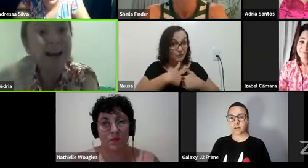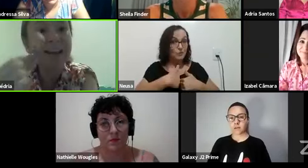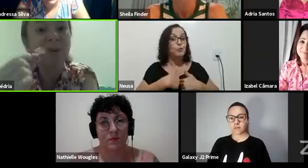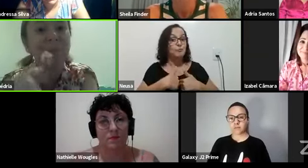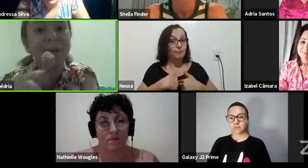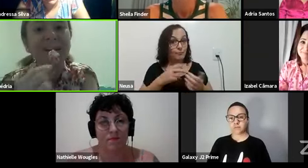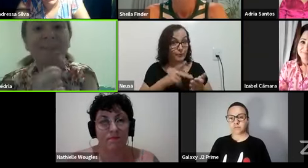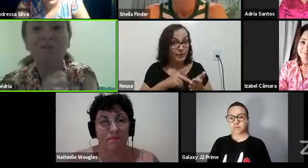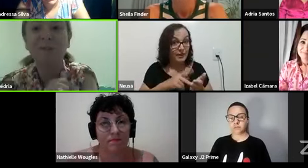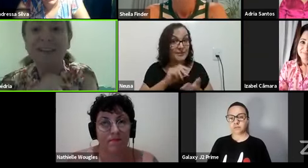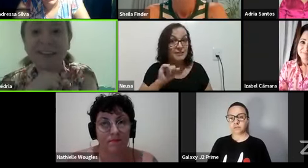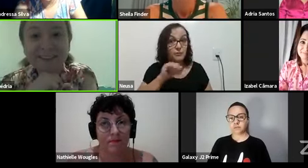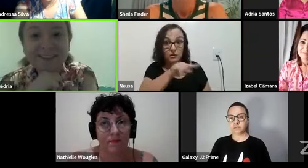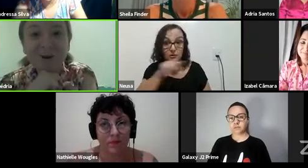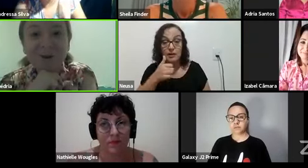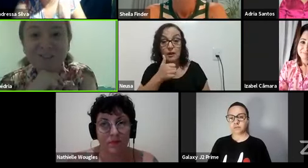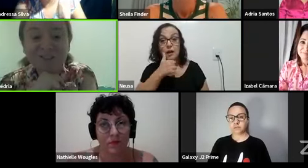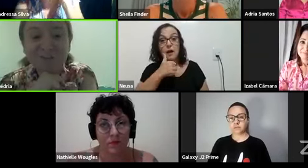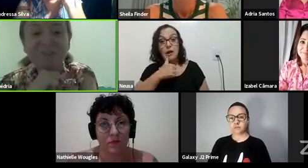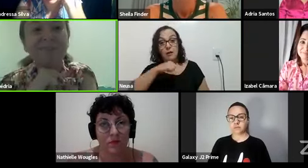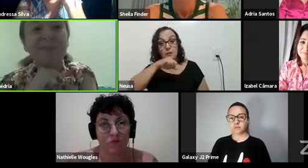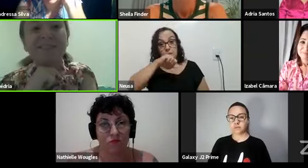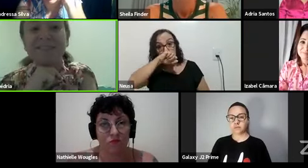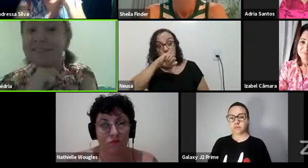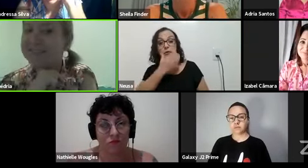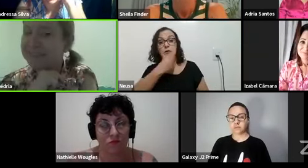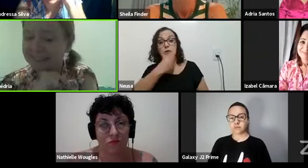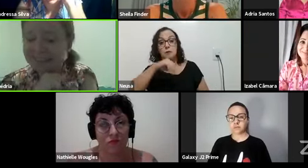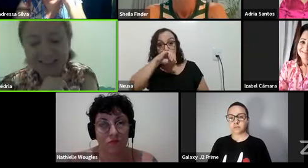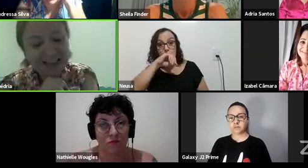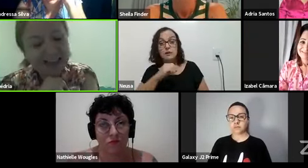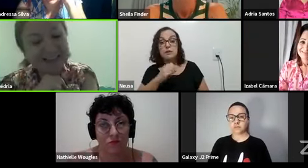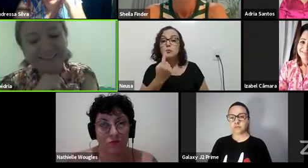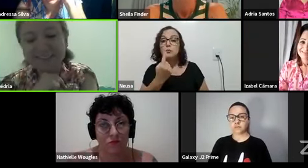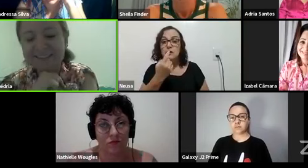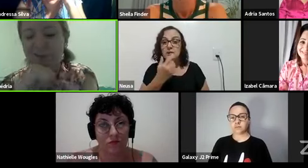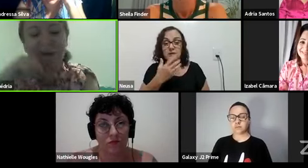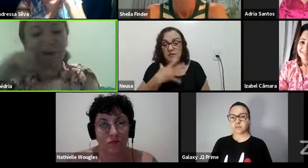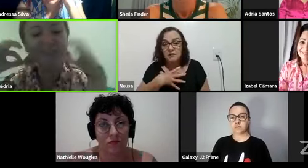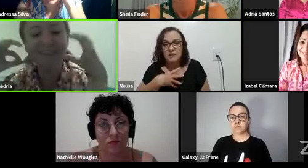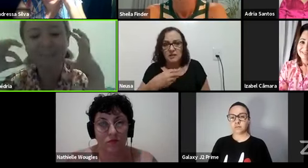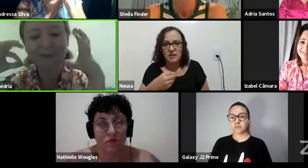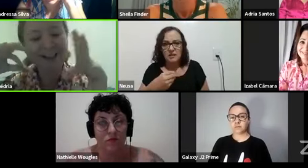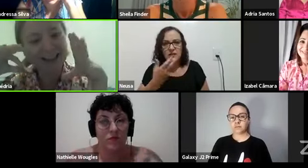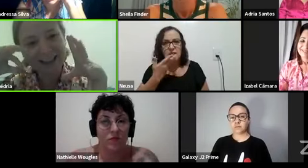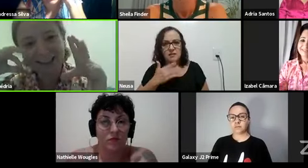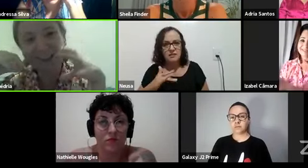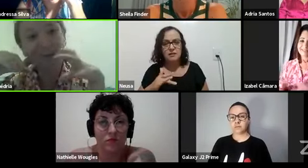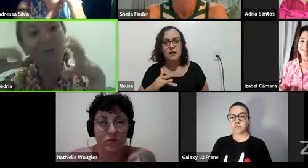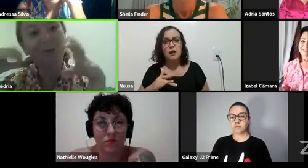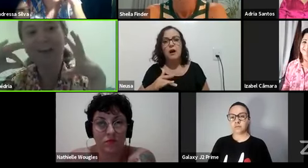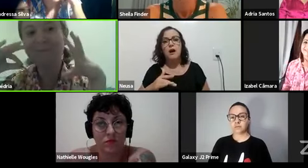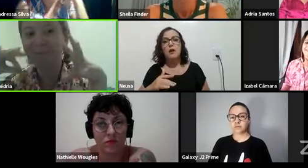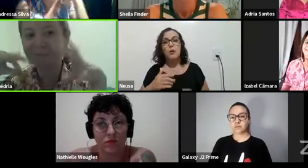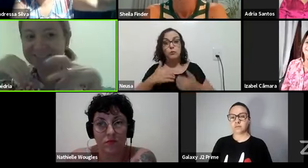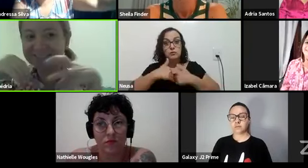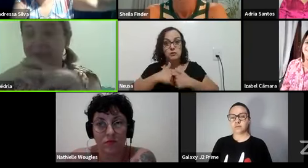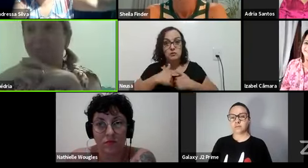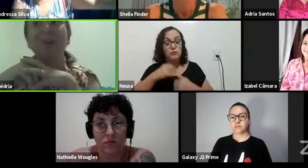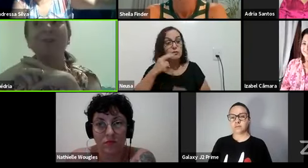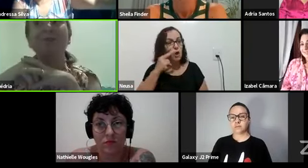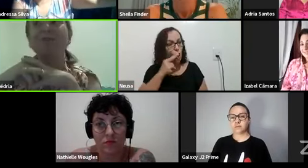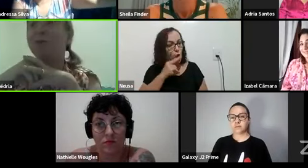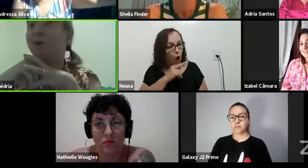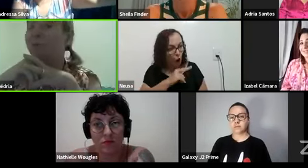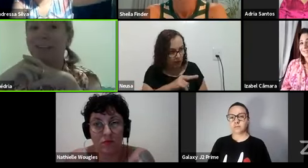você é pai ou mãe de alguma criança com autismo, você precisa sim acender uma luzinha amarela, olhar para